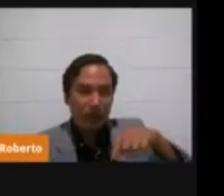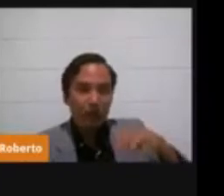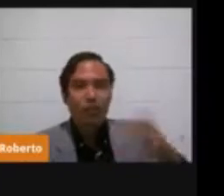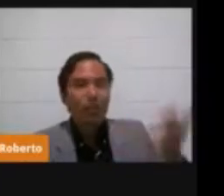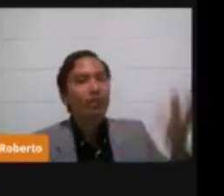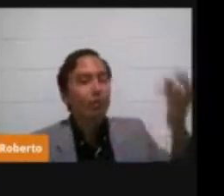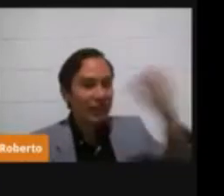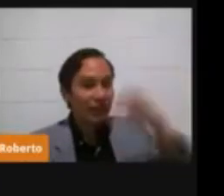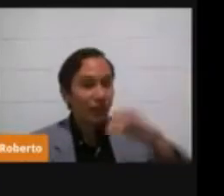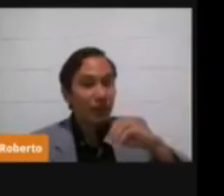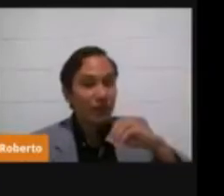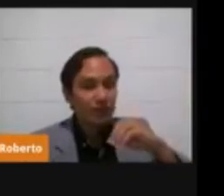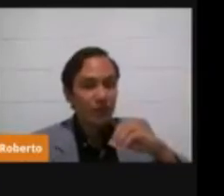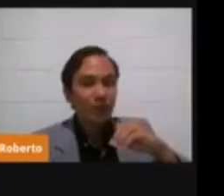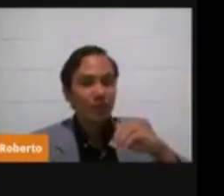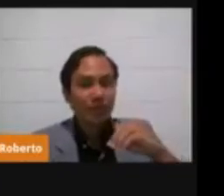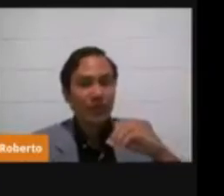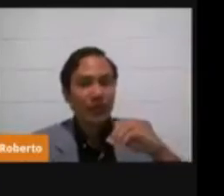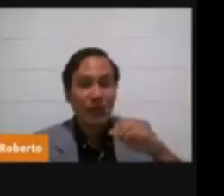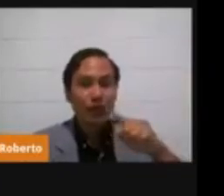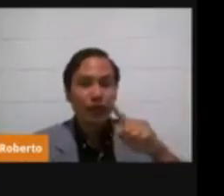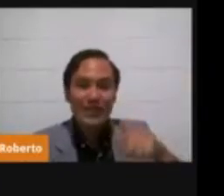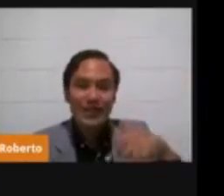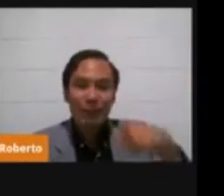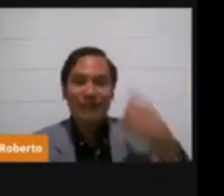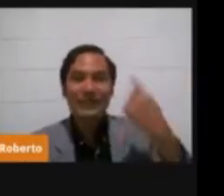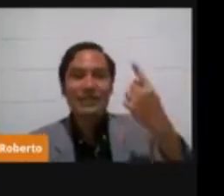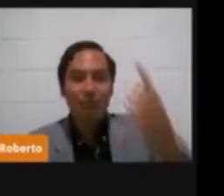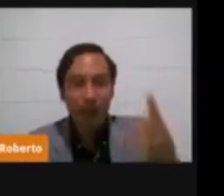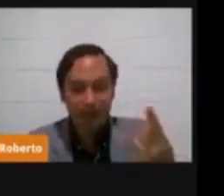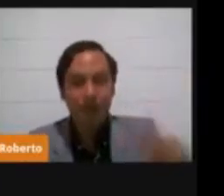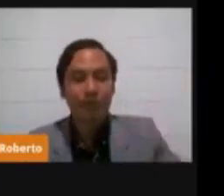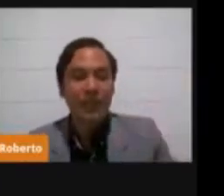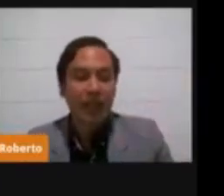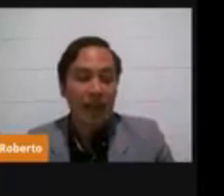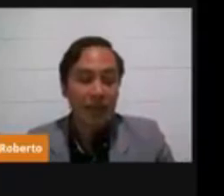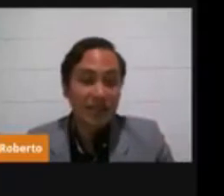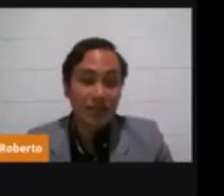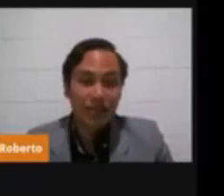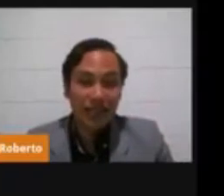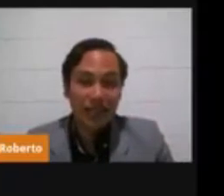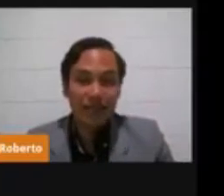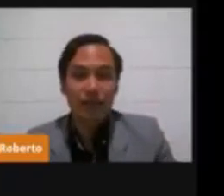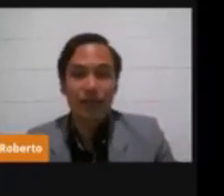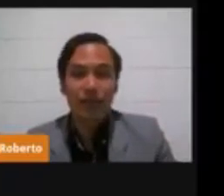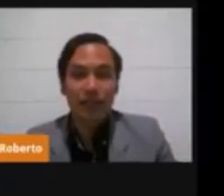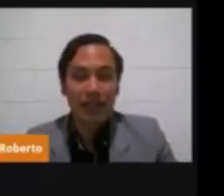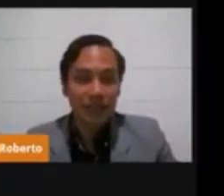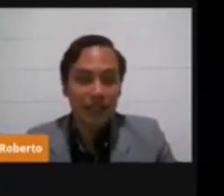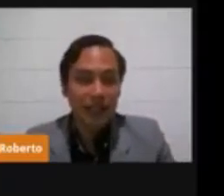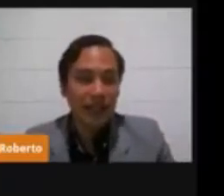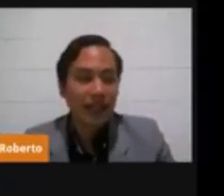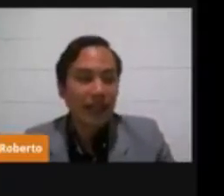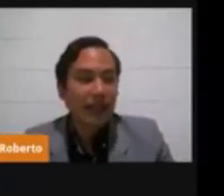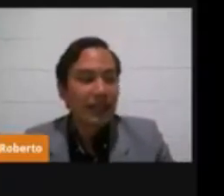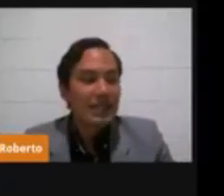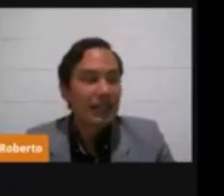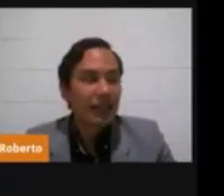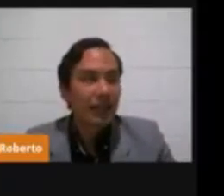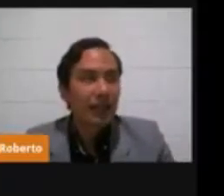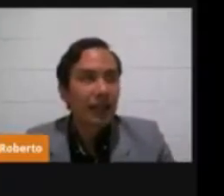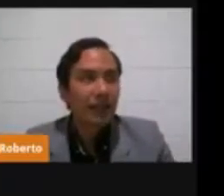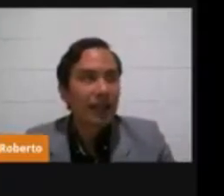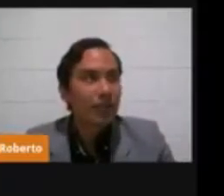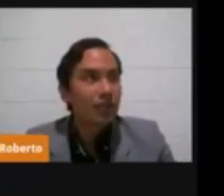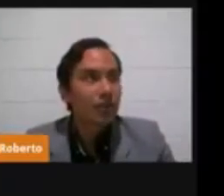pero, o bueno, o la incluimos, pero no está participando. A veces sucede eso en la sociedad. Es